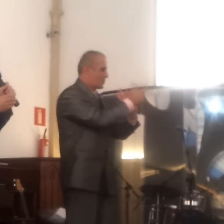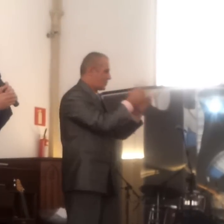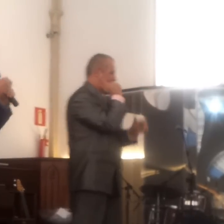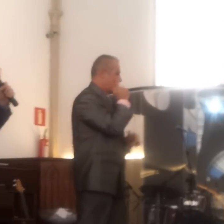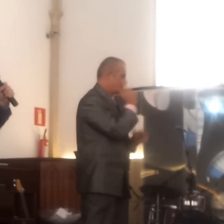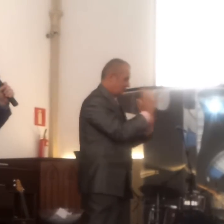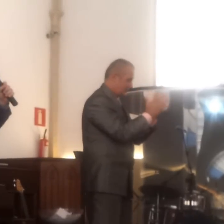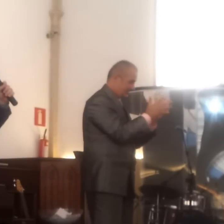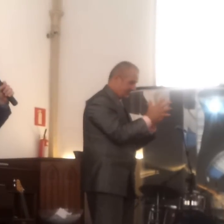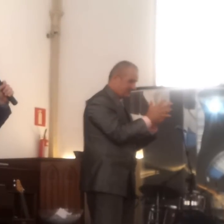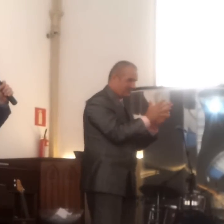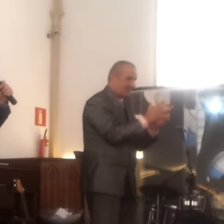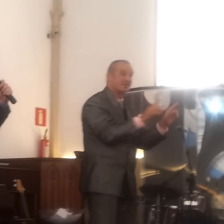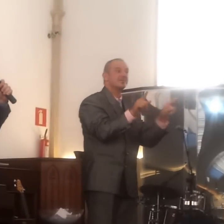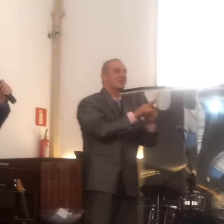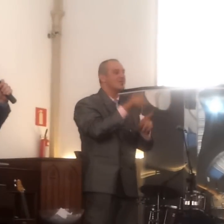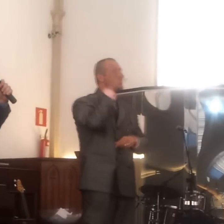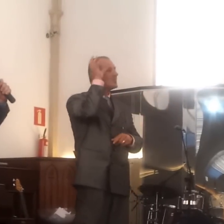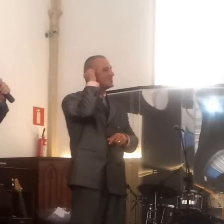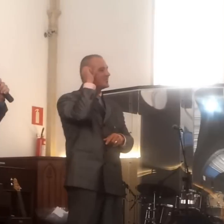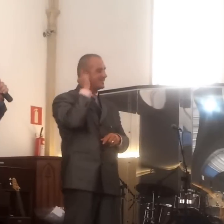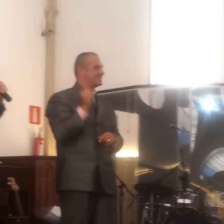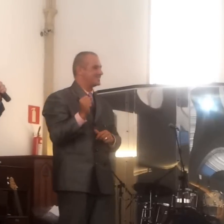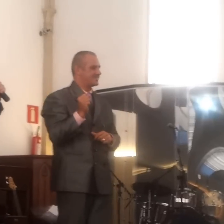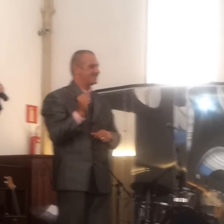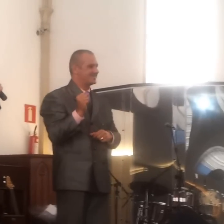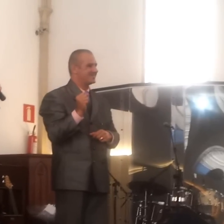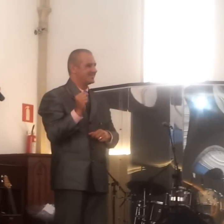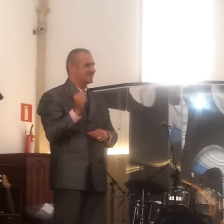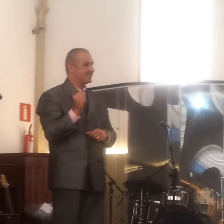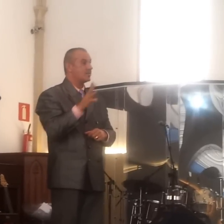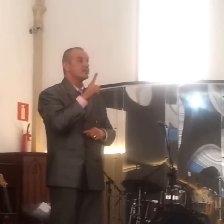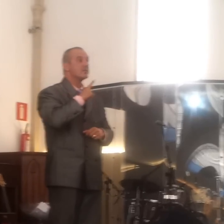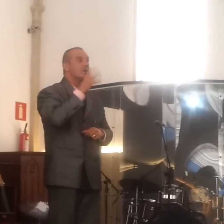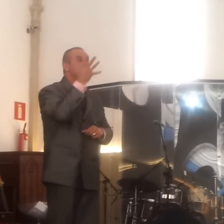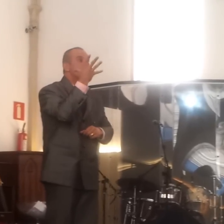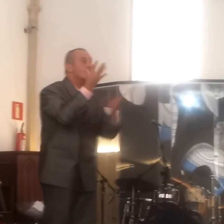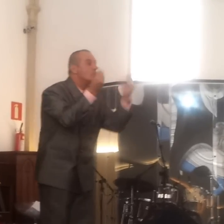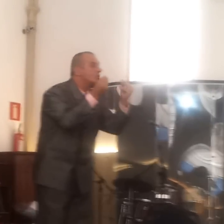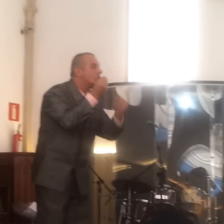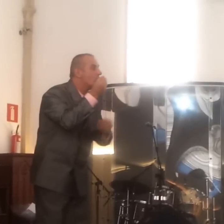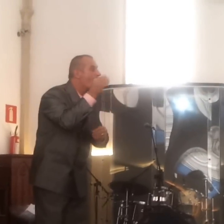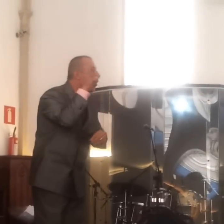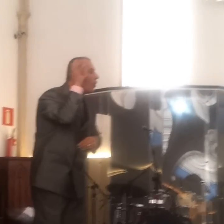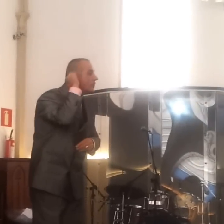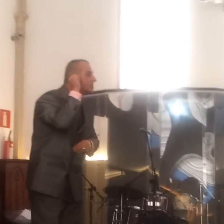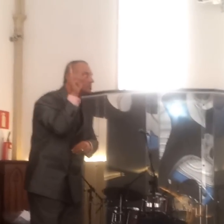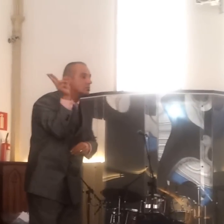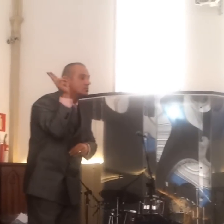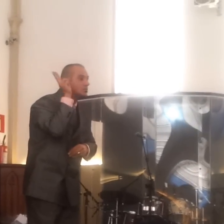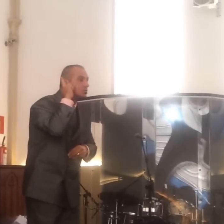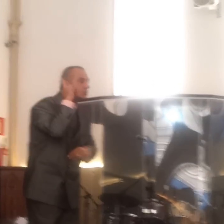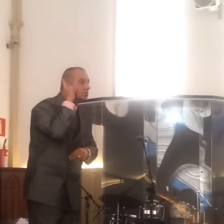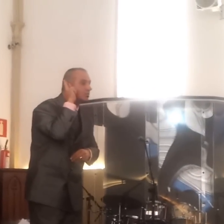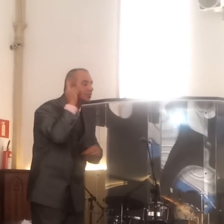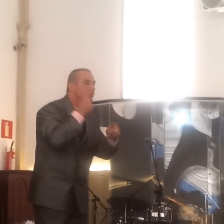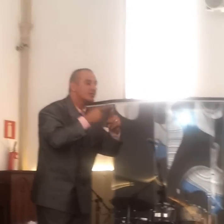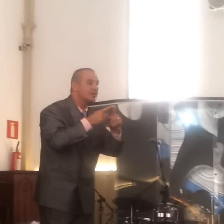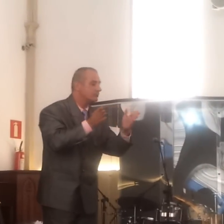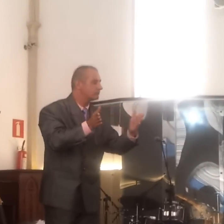mas também com os ouvintes tem muito ouvinte surdo porque não abre o